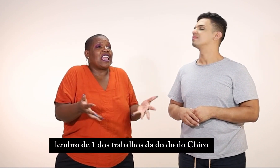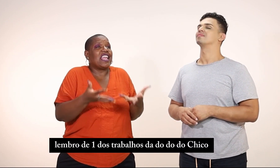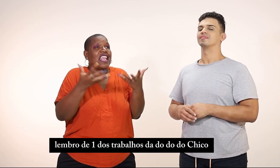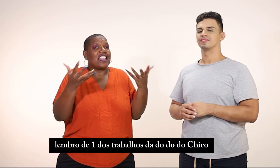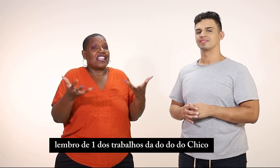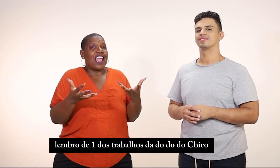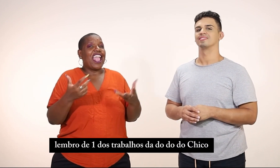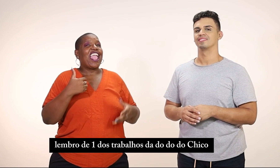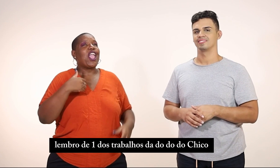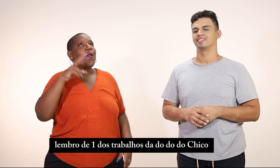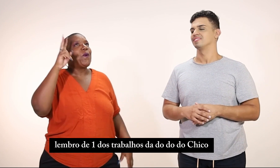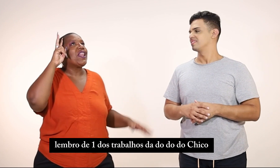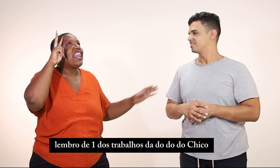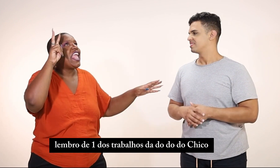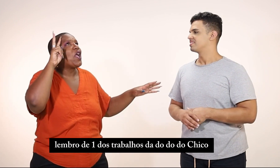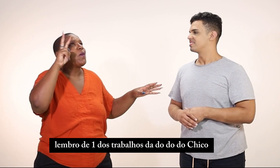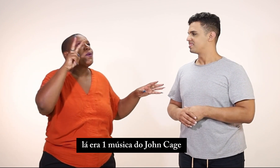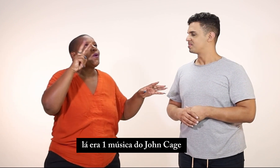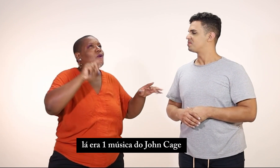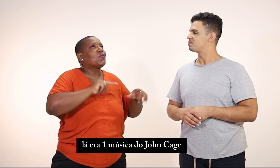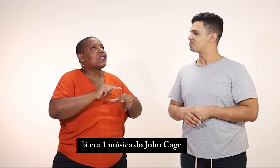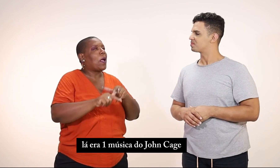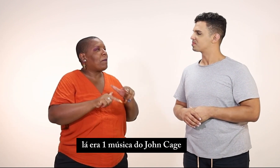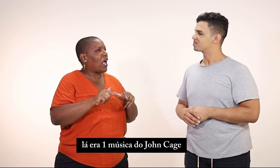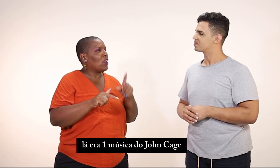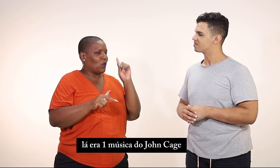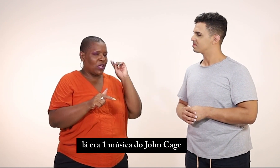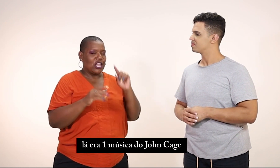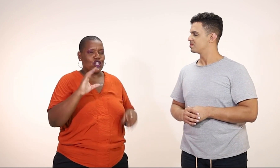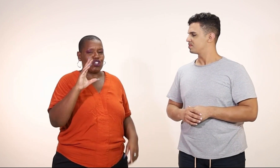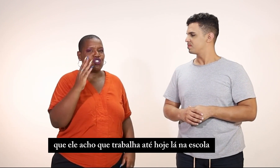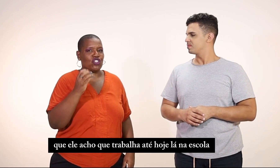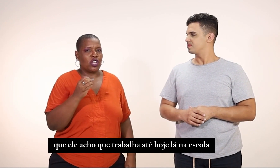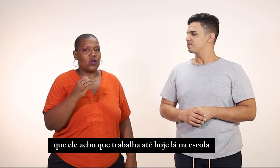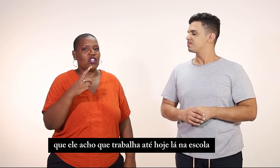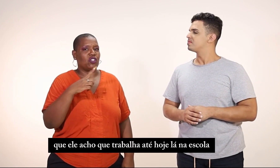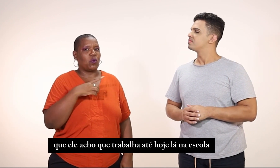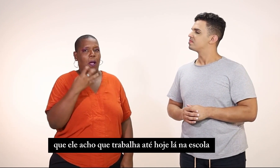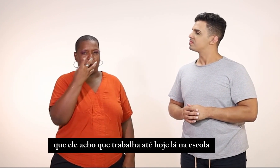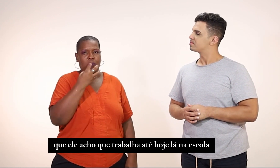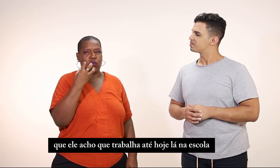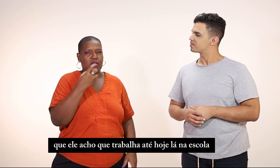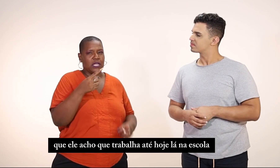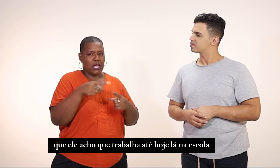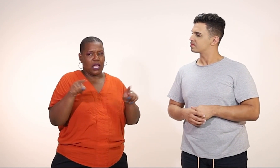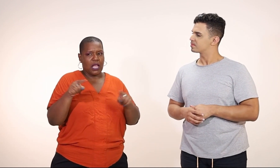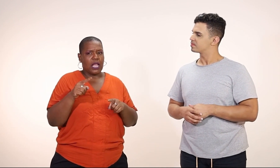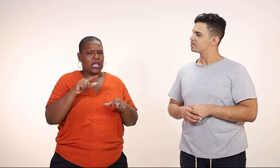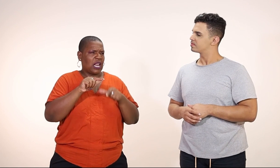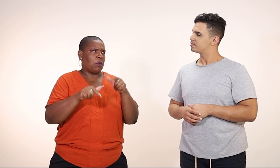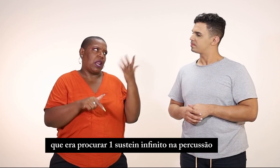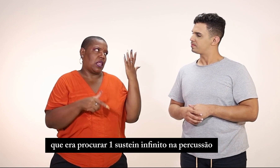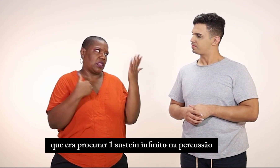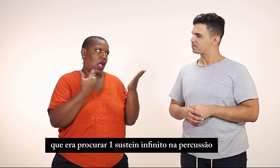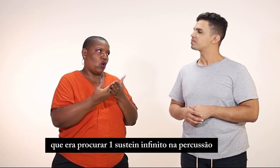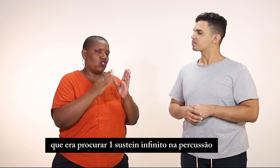trabalhos do Chico lá, era uma música do John Cage, que ele acho que trabalha até hoje lá na escola, que era procurar um